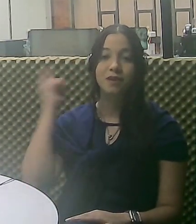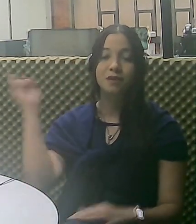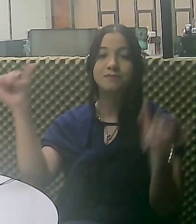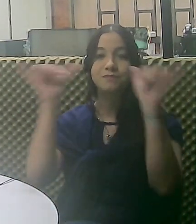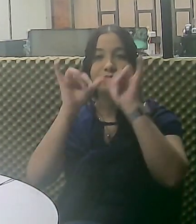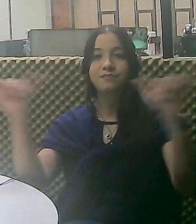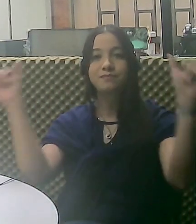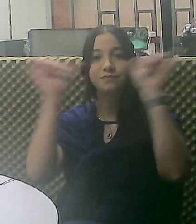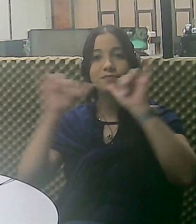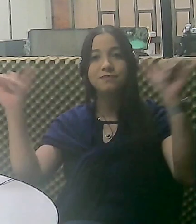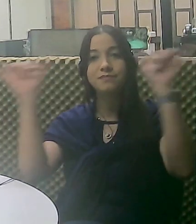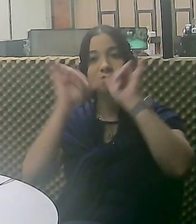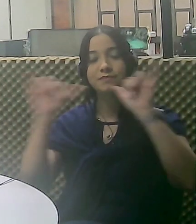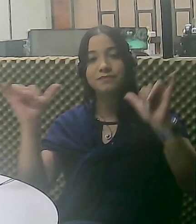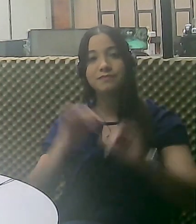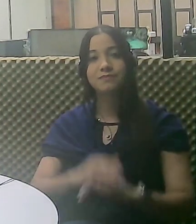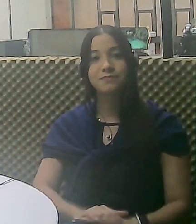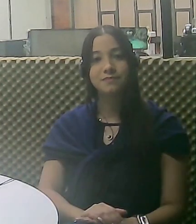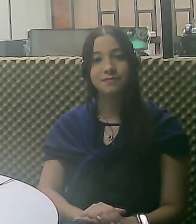Giro de notícias.